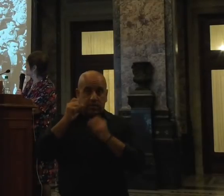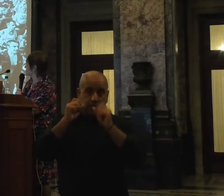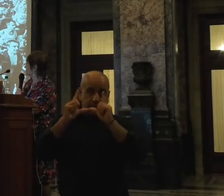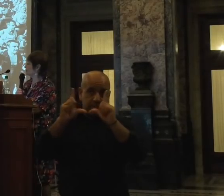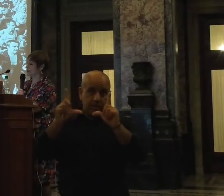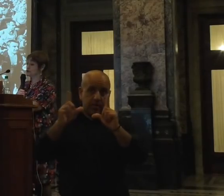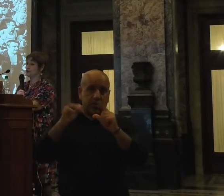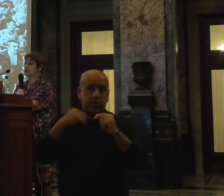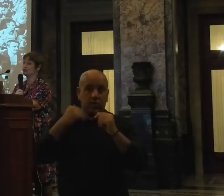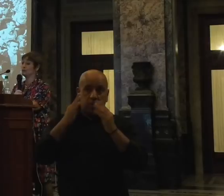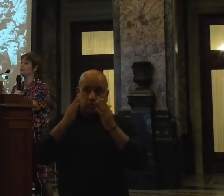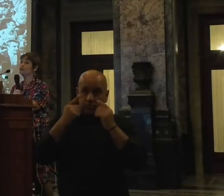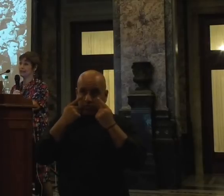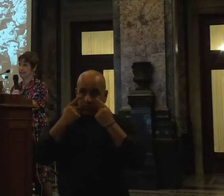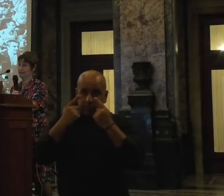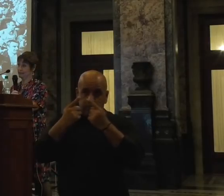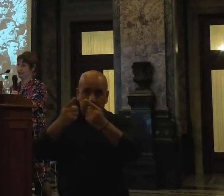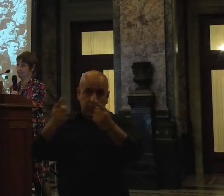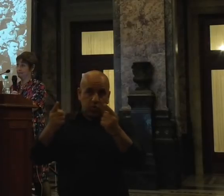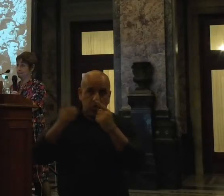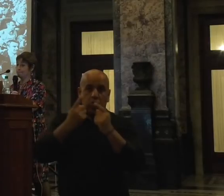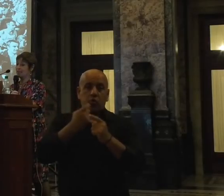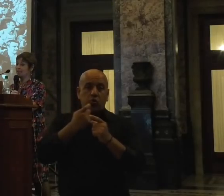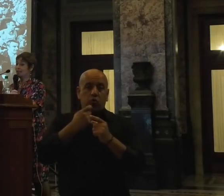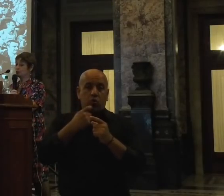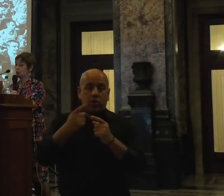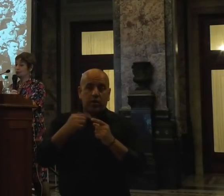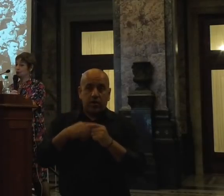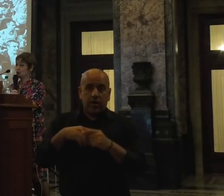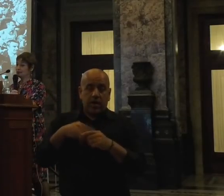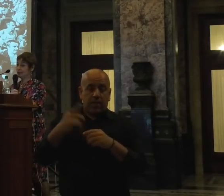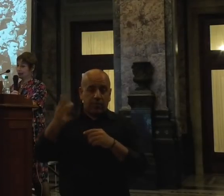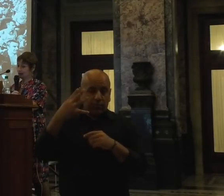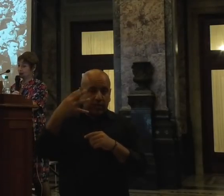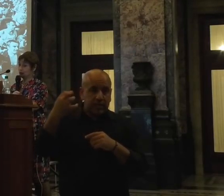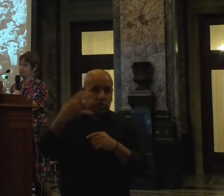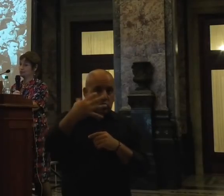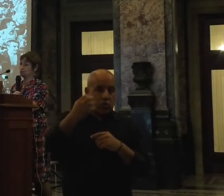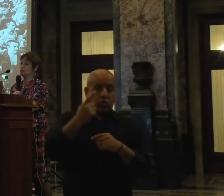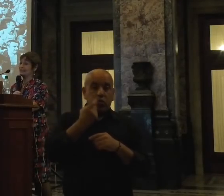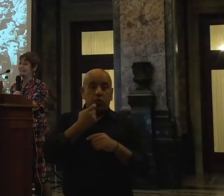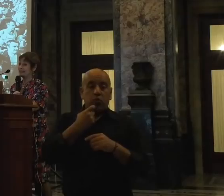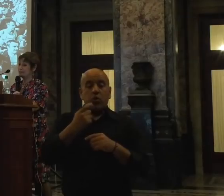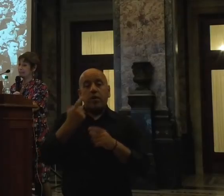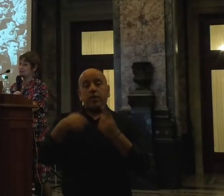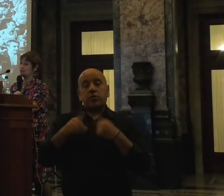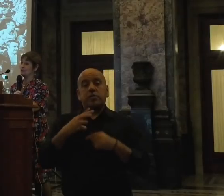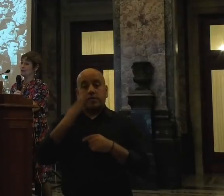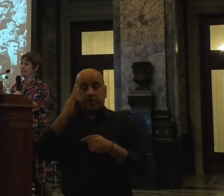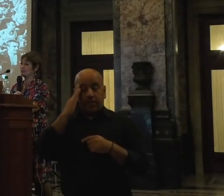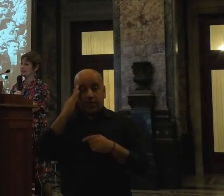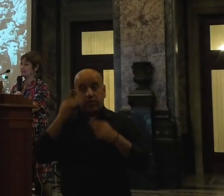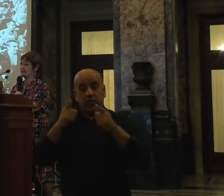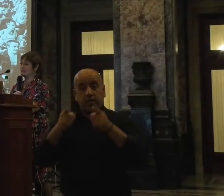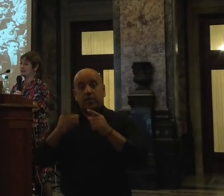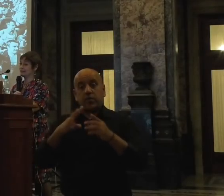ser un poco más así, donde los rojos toman mucha relevancia. Tomando en cuenta estos estudios y sabiendo